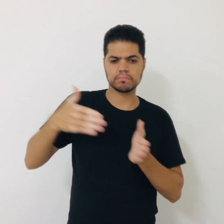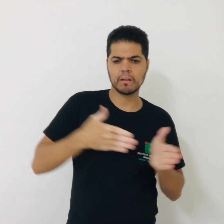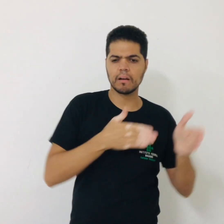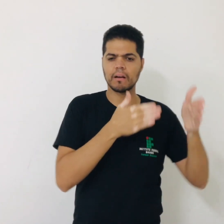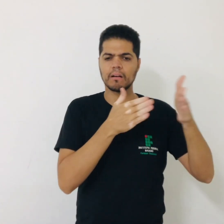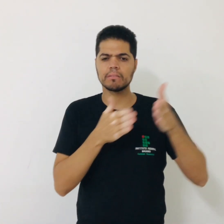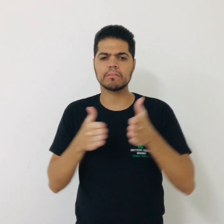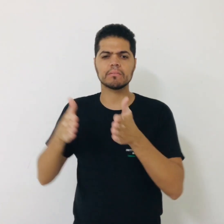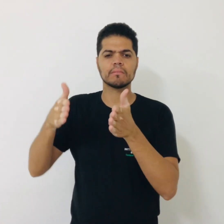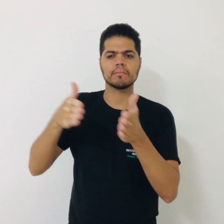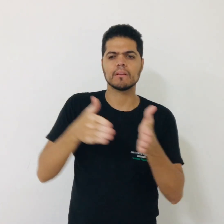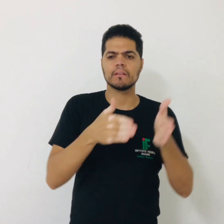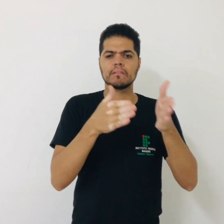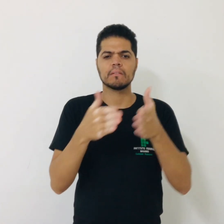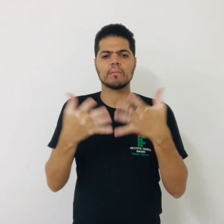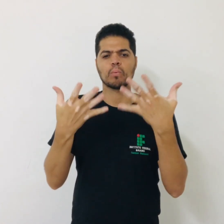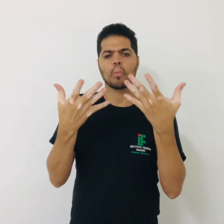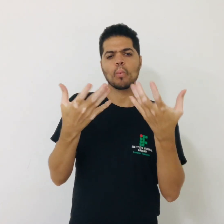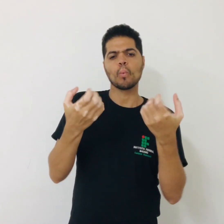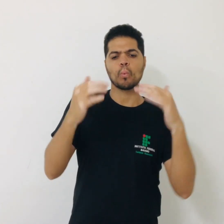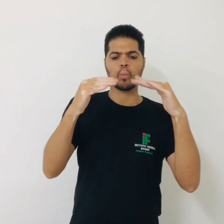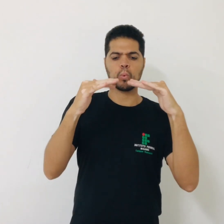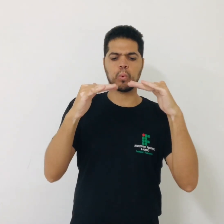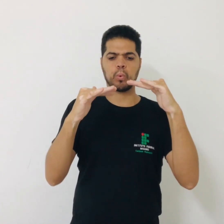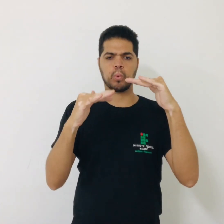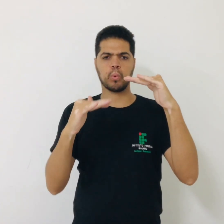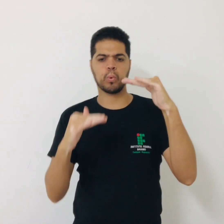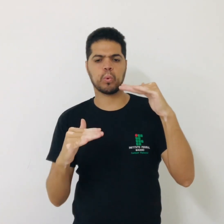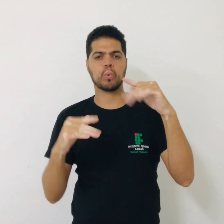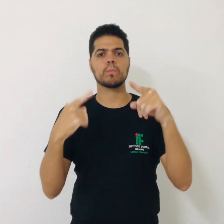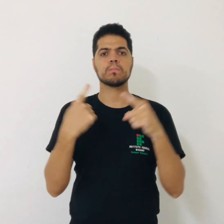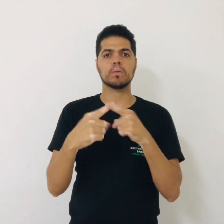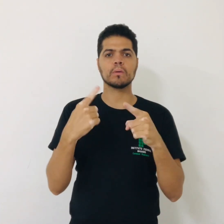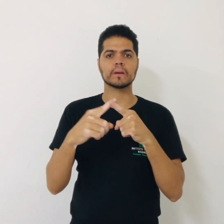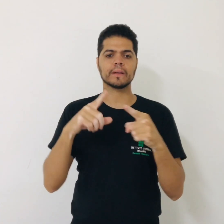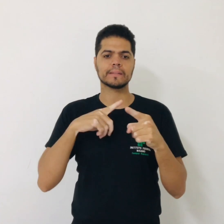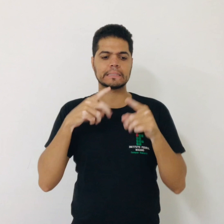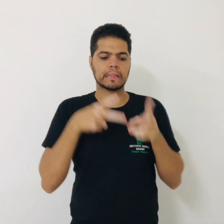leito, chegando a provocar desvios, assoreamento e poluição.